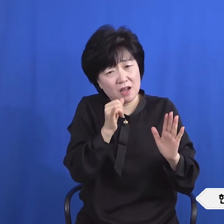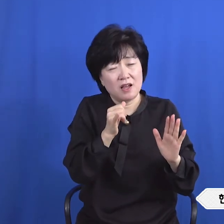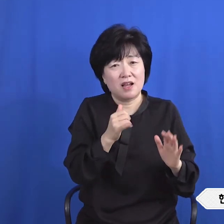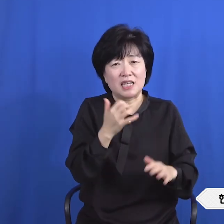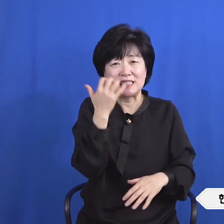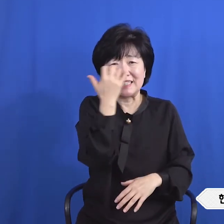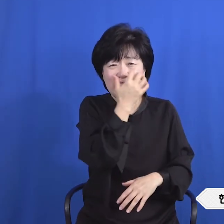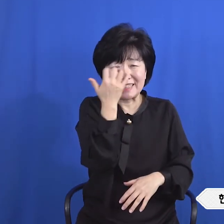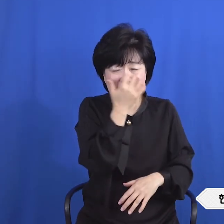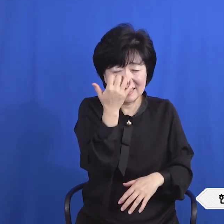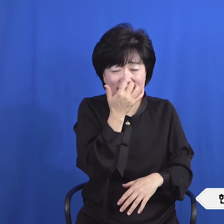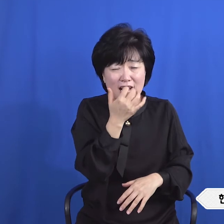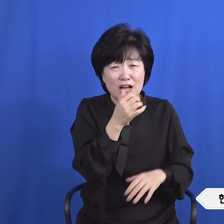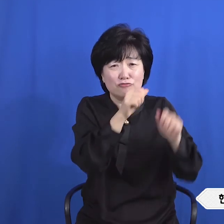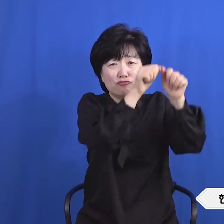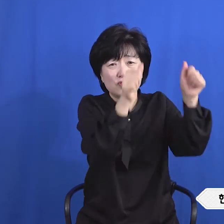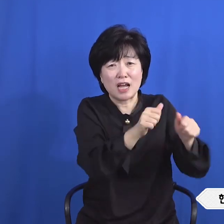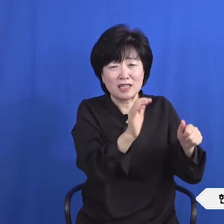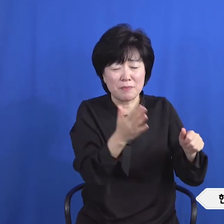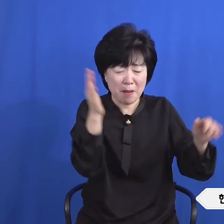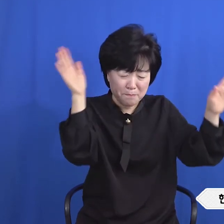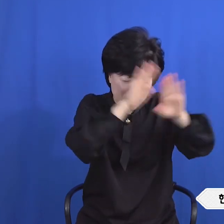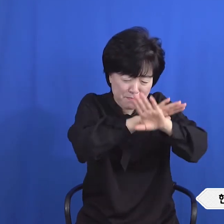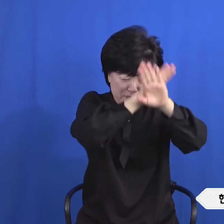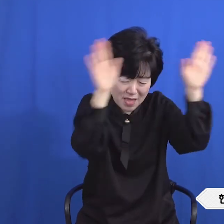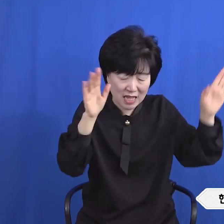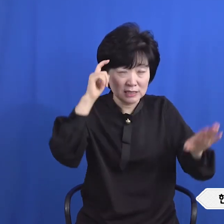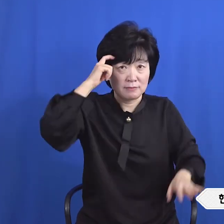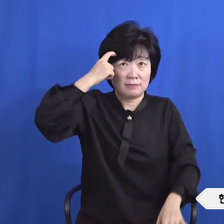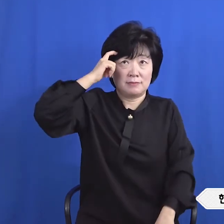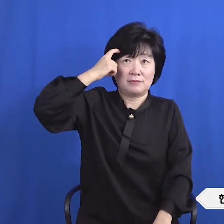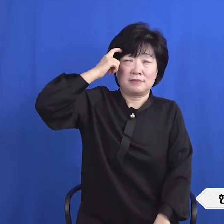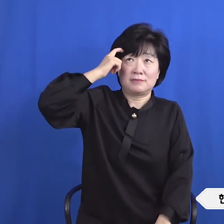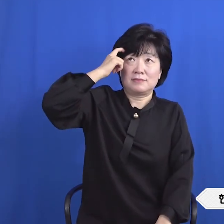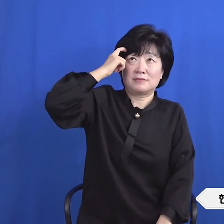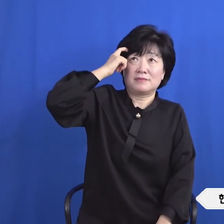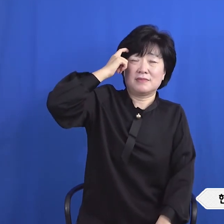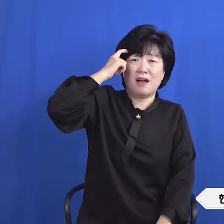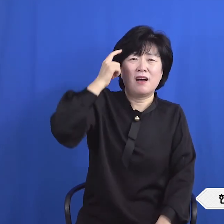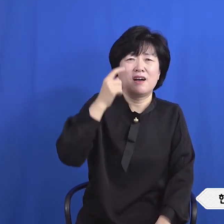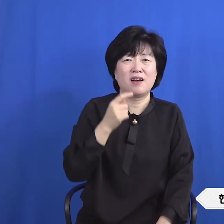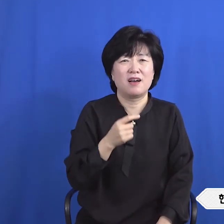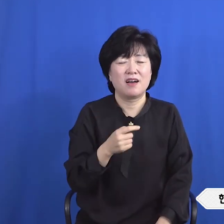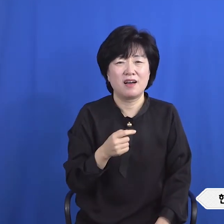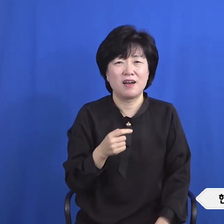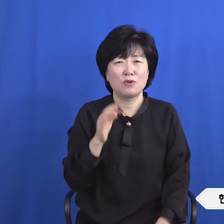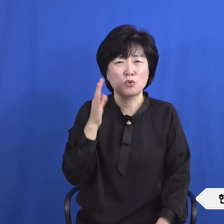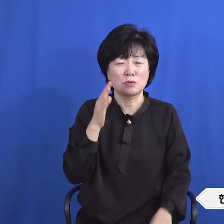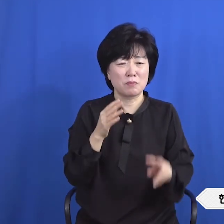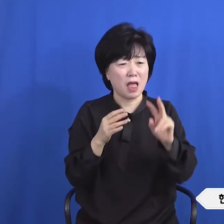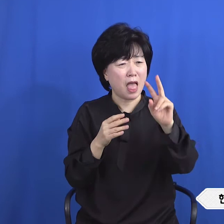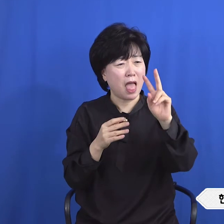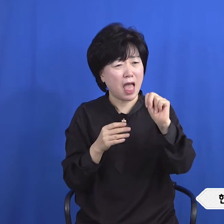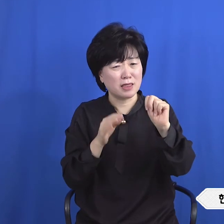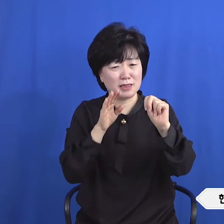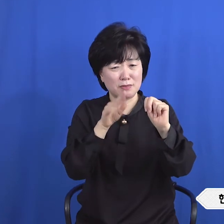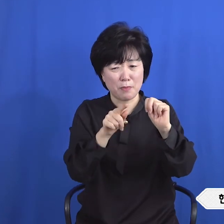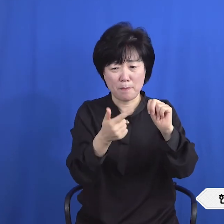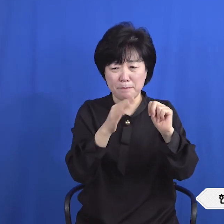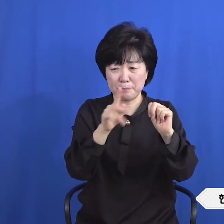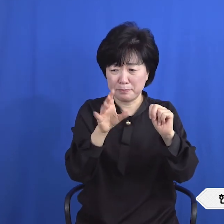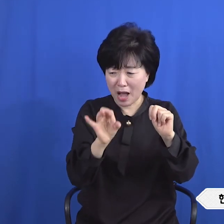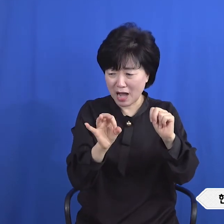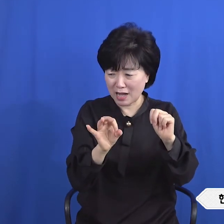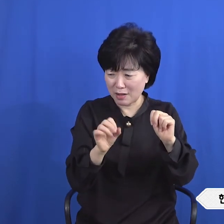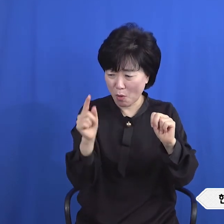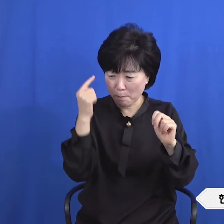섹스가 우상이 되면 밤이나 낮이나 그 생각밖에는 없습니다. 요즘 N번방, 박사방 사건 그런 거